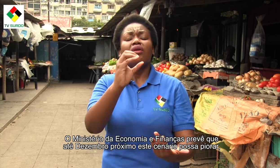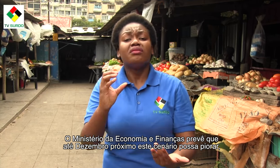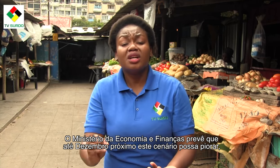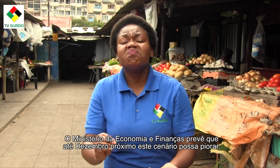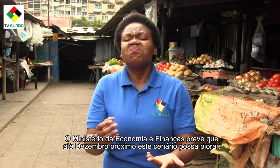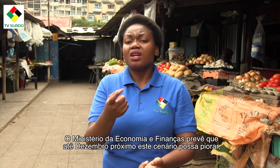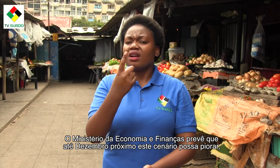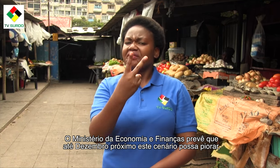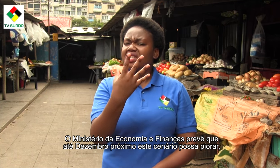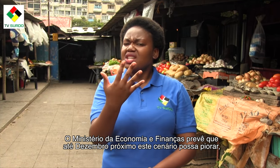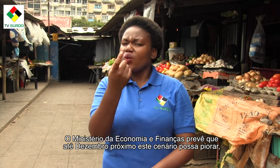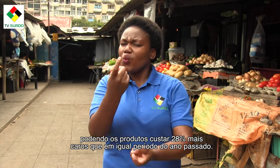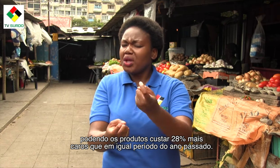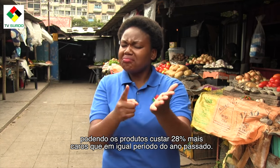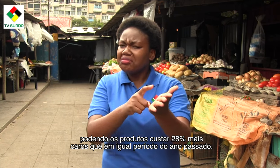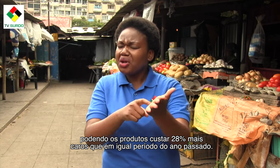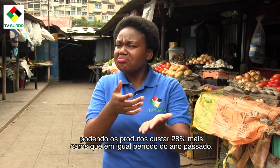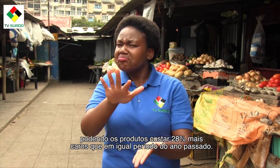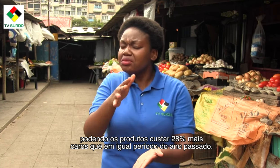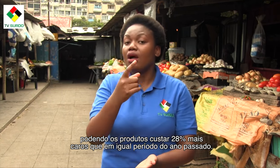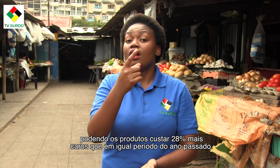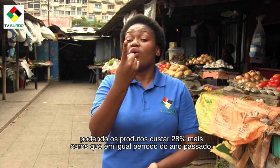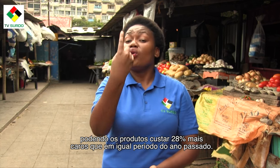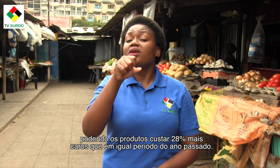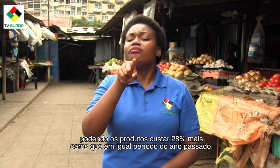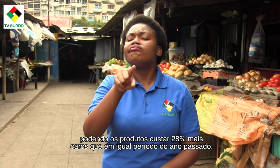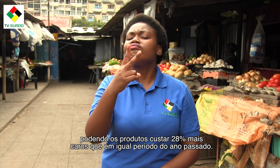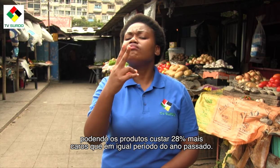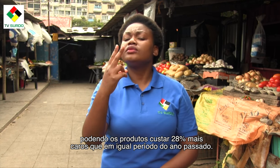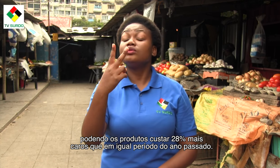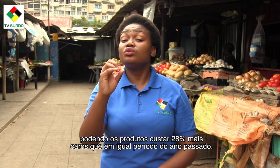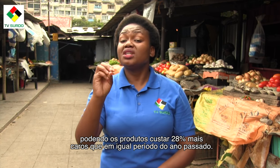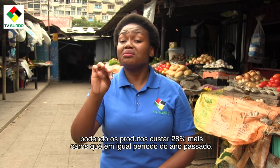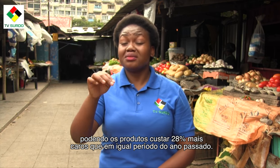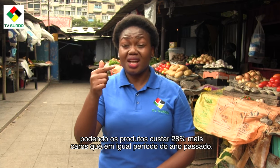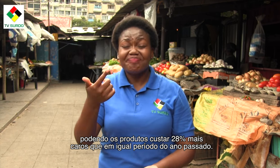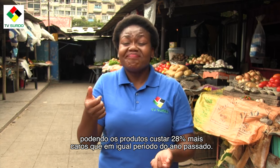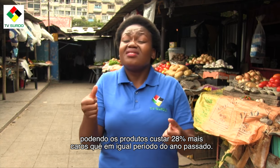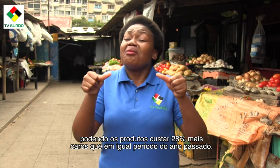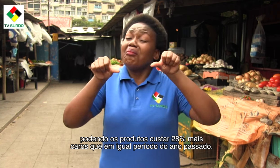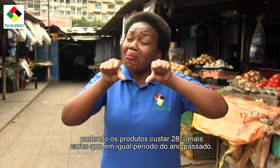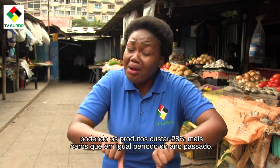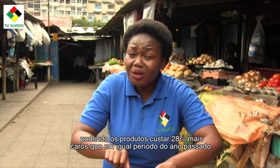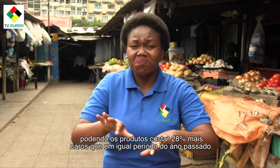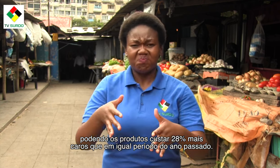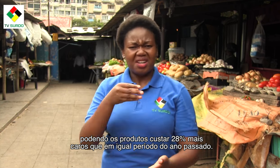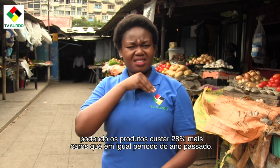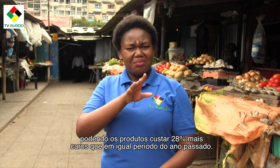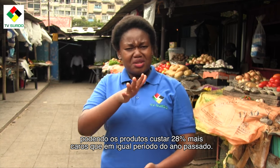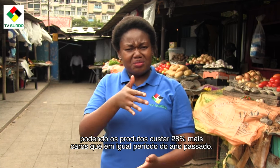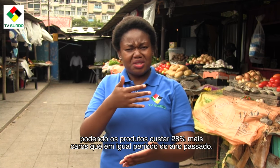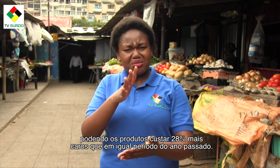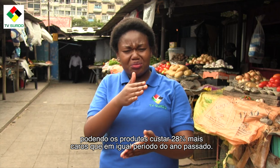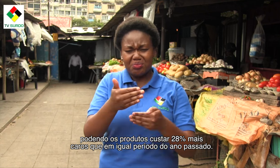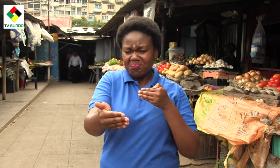este cenário possa piorar, podendo os produtos custar 28% mais caros que em igual período do ano